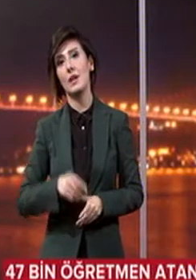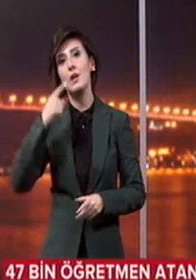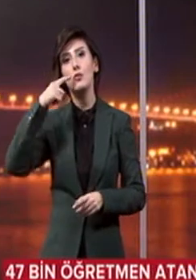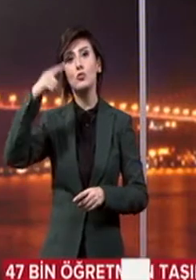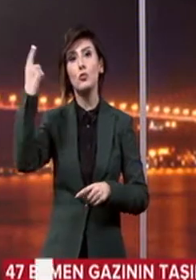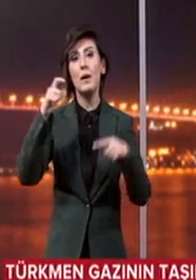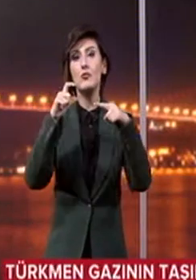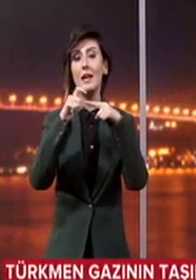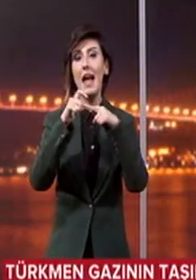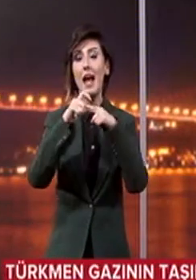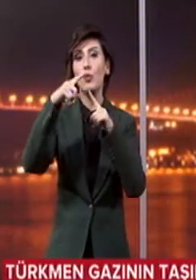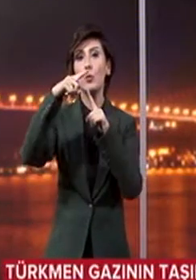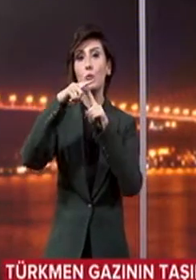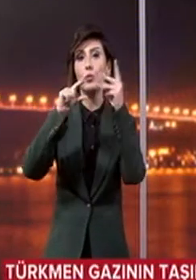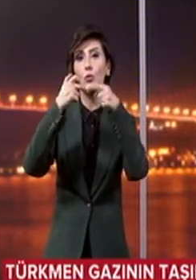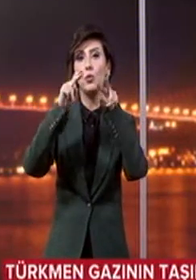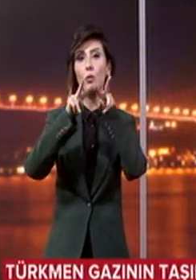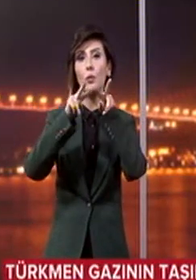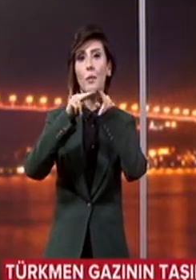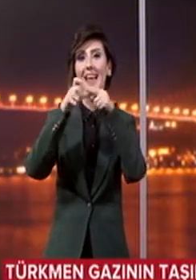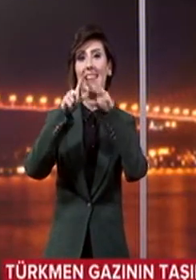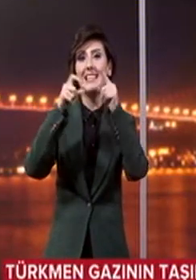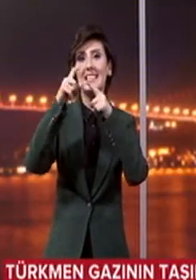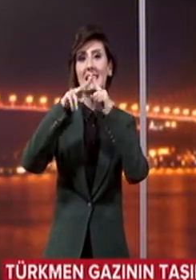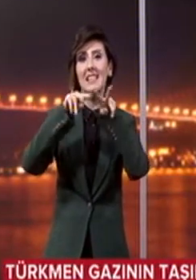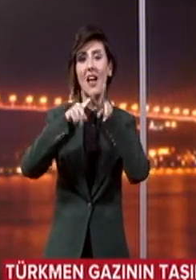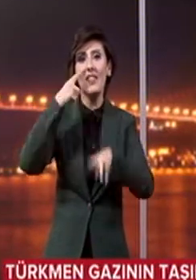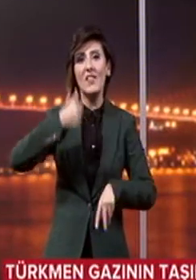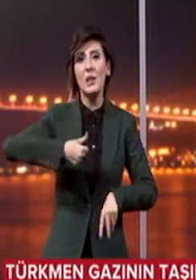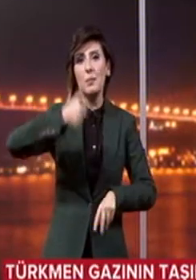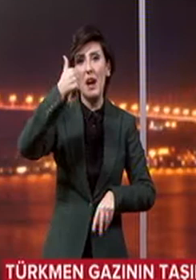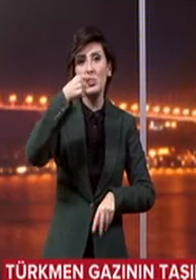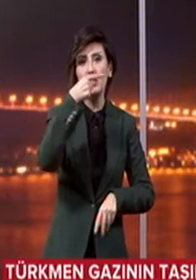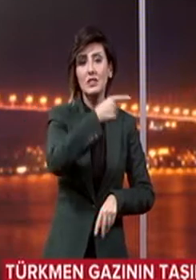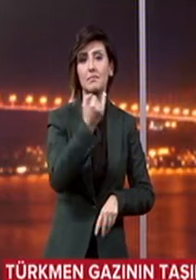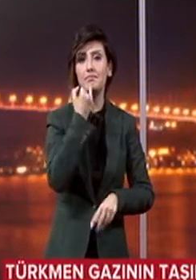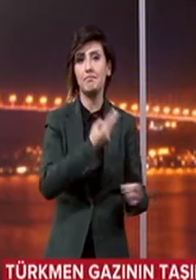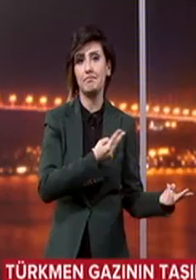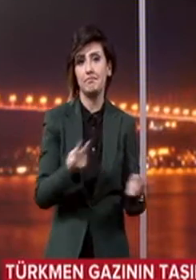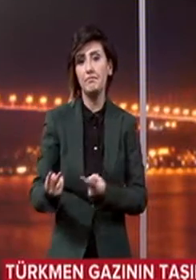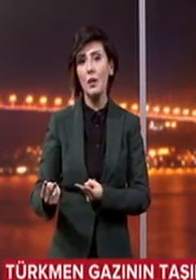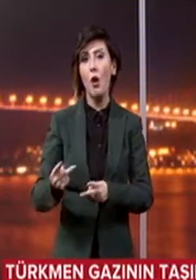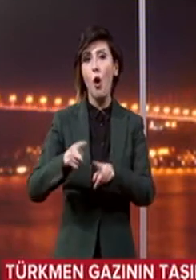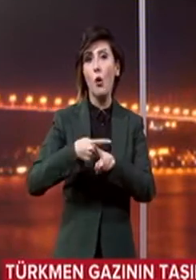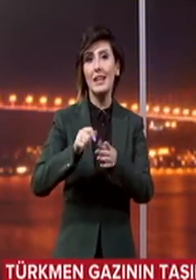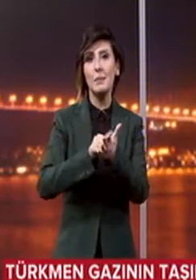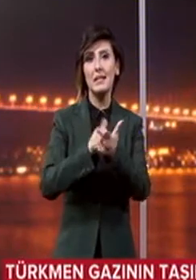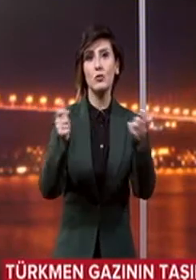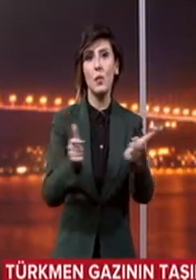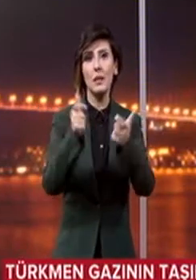Cumhurbaşkanı Recep Tayyip Erdoğan, Türkmenistan Devlet Başkanı Gurbanguly Berdimuhamedov'u ağırladı. Ortak basın toplantısında Türkmen